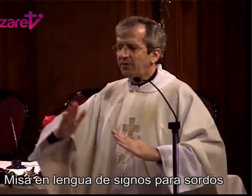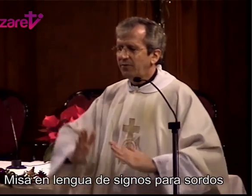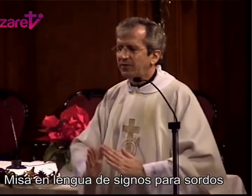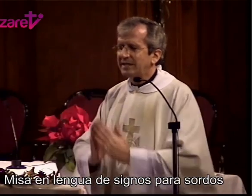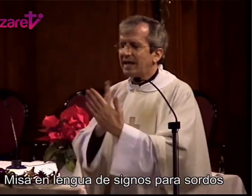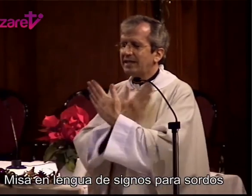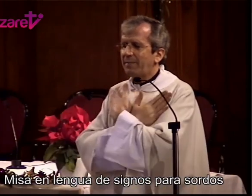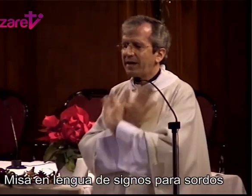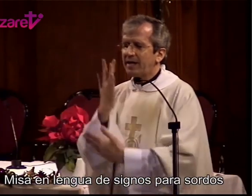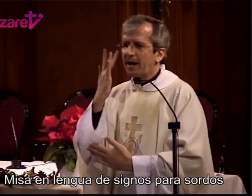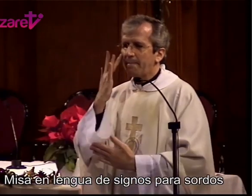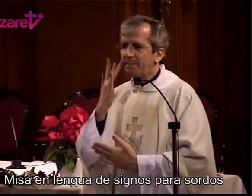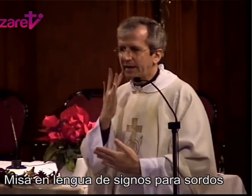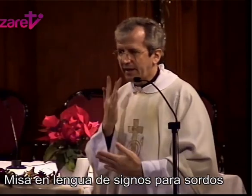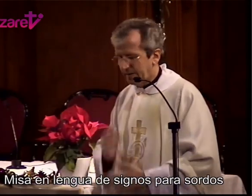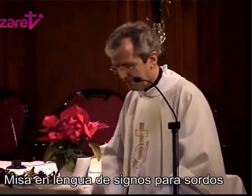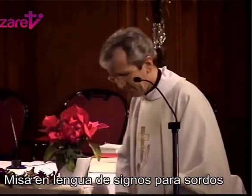de Santa María Virgen.